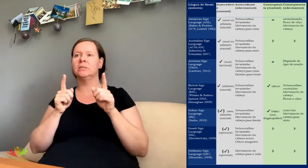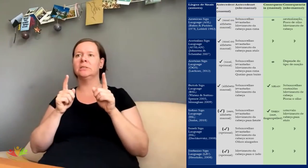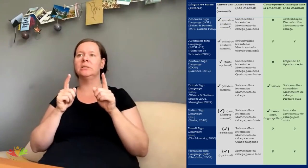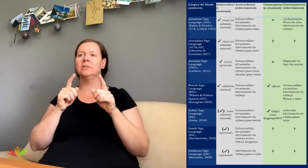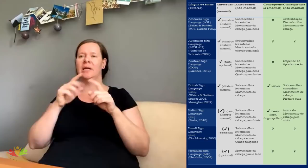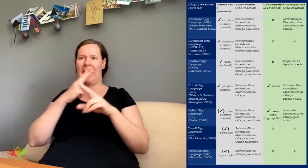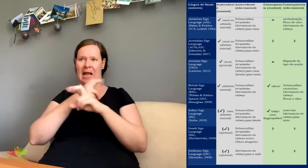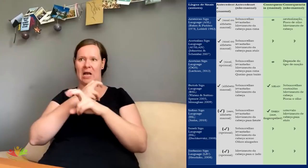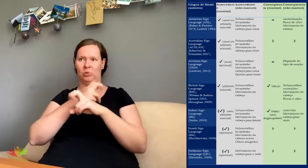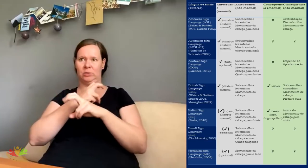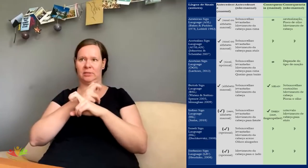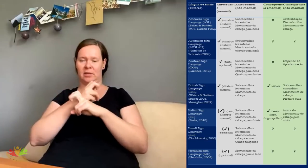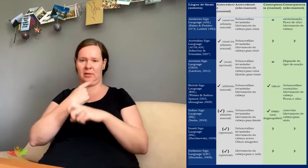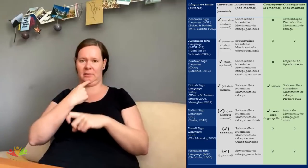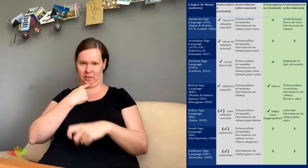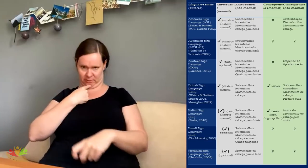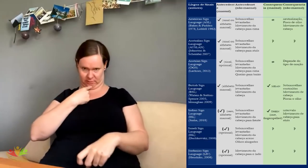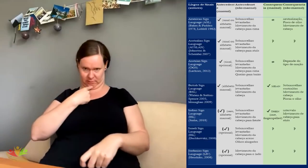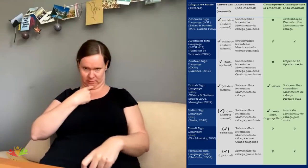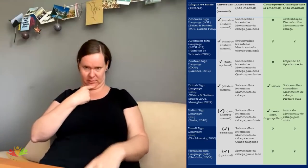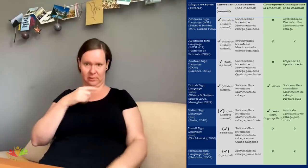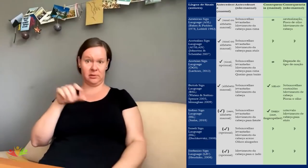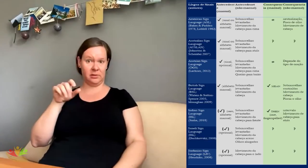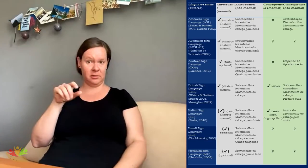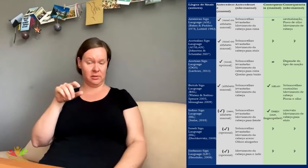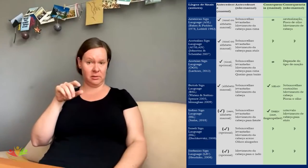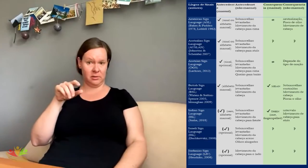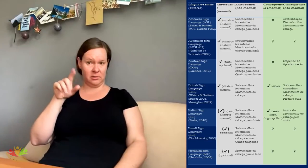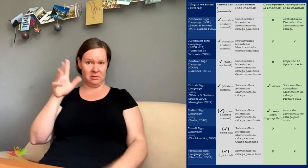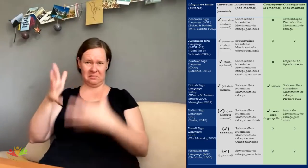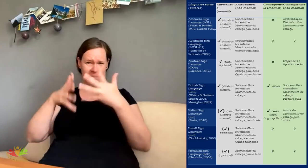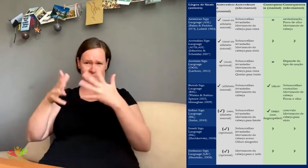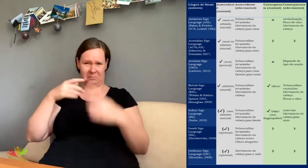com a sobrancelha, pelo menos em língua americana de sinais. Na